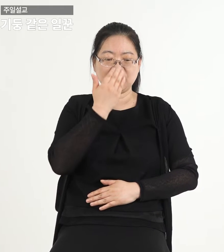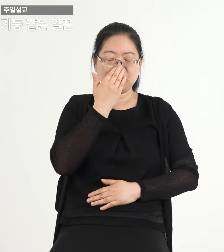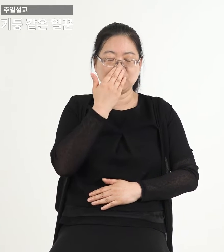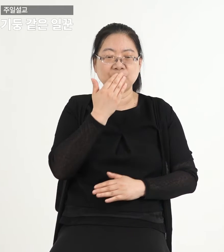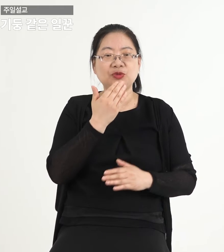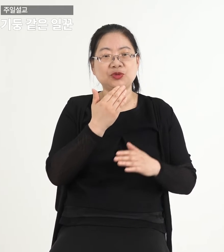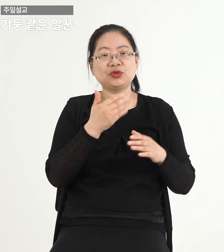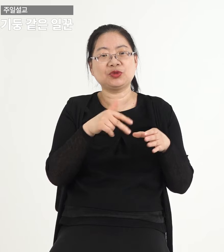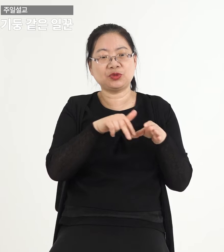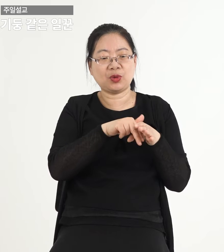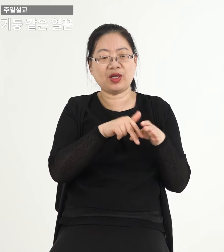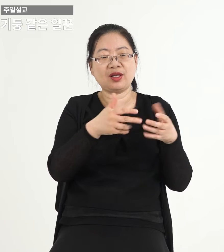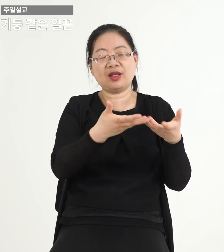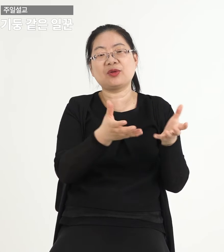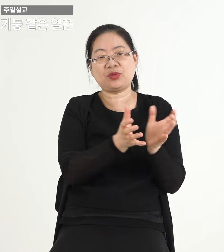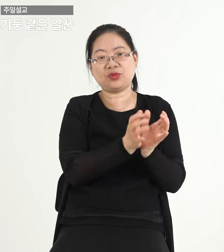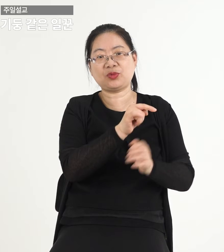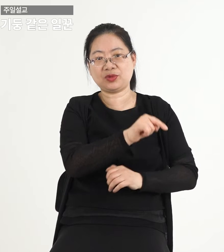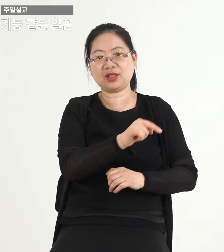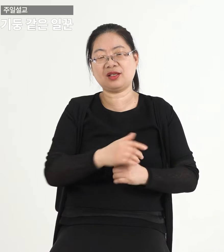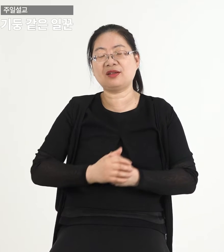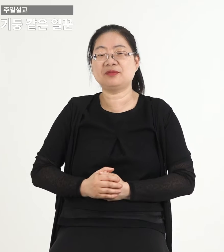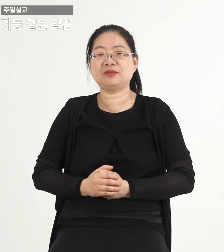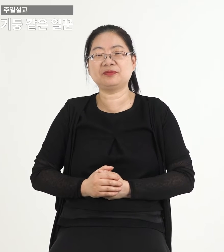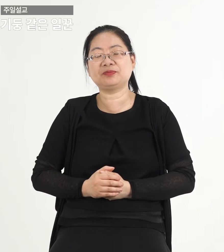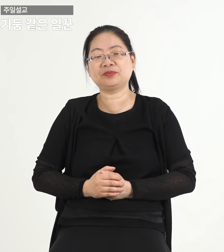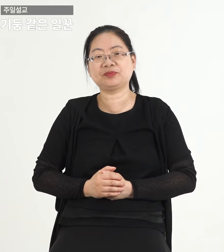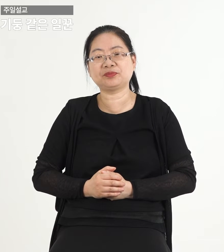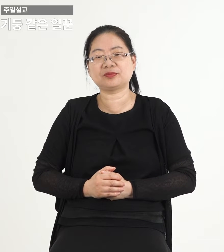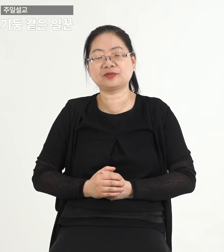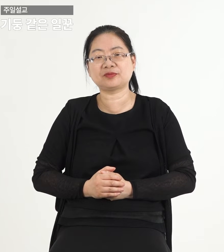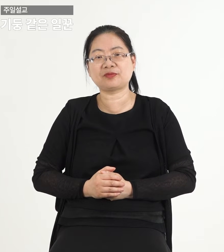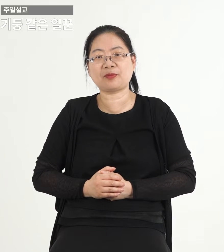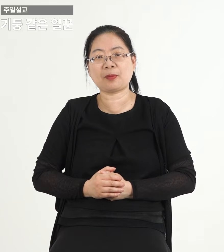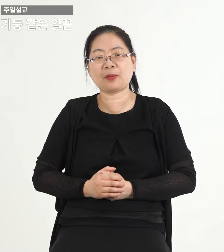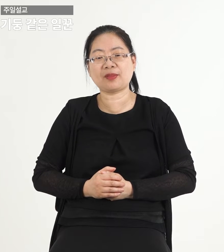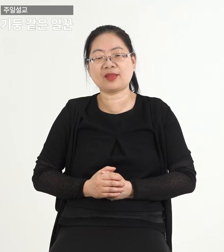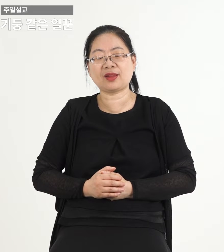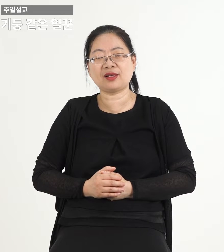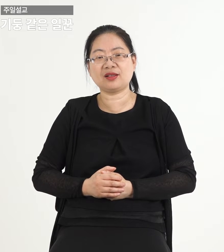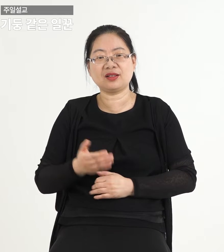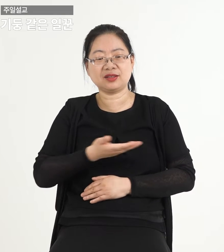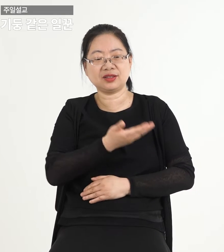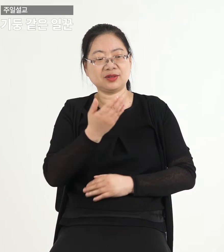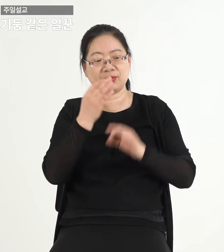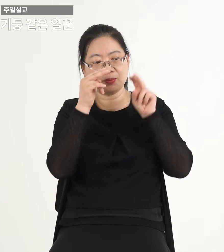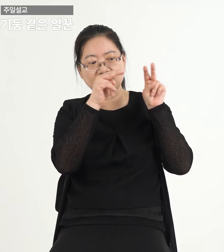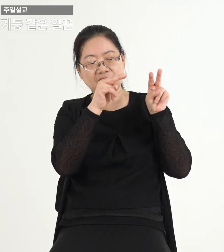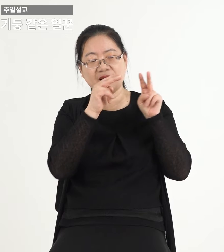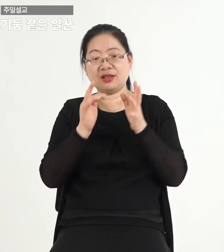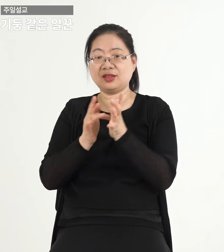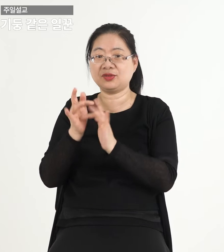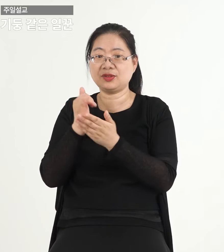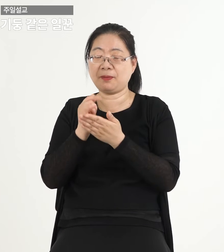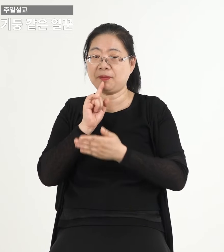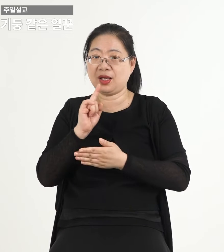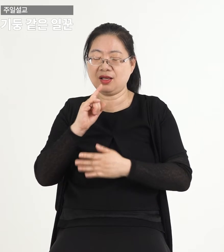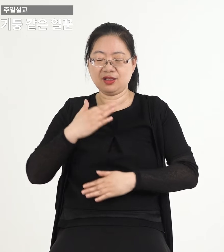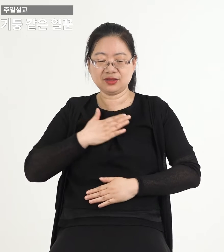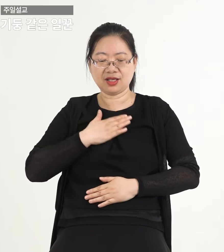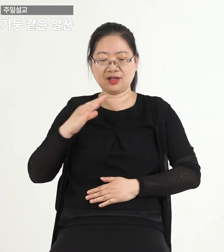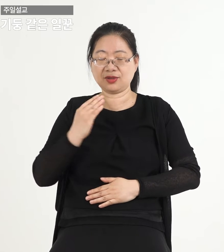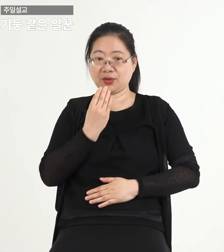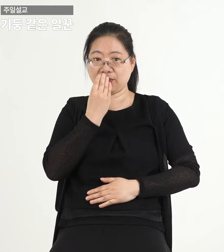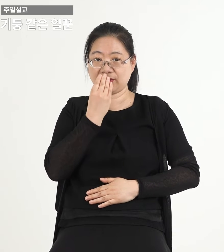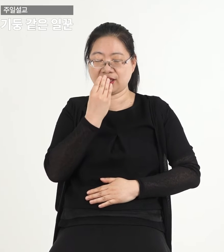말이에요. 유대교인들이란 말이에요. 그러니까 그들을 향해서 예수님이 지금 나는 거룩하고